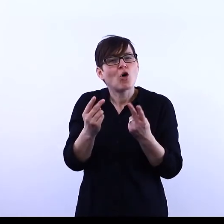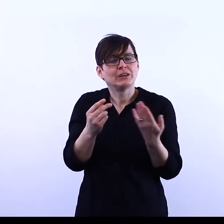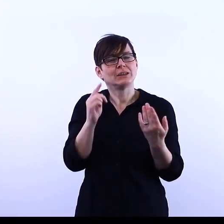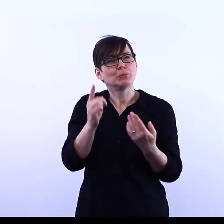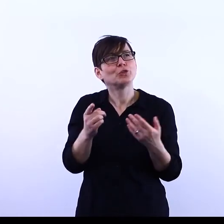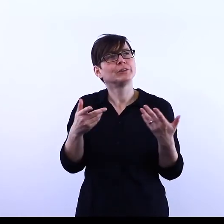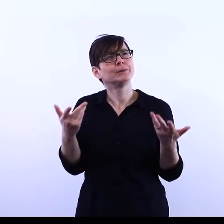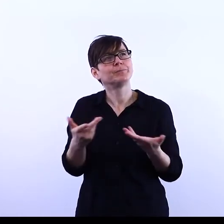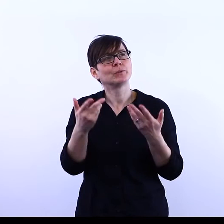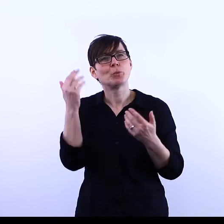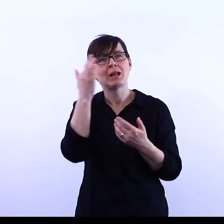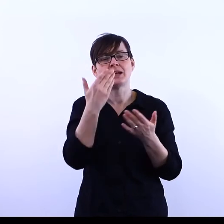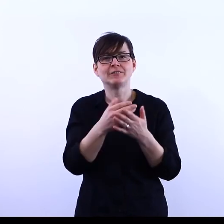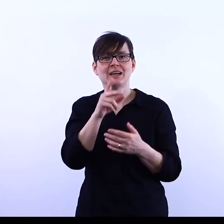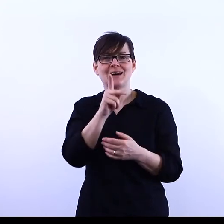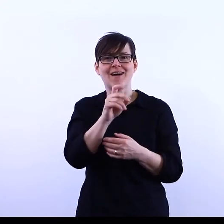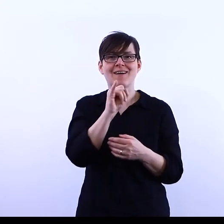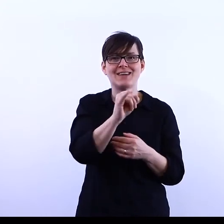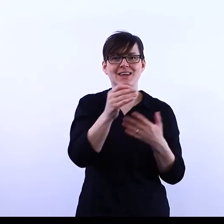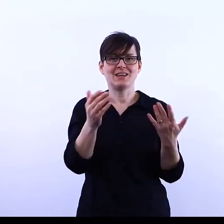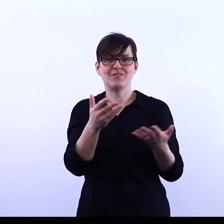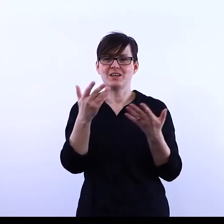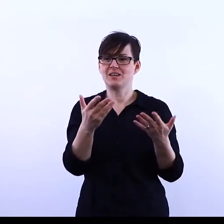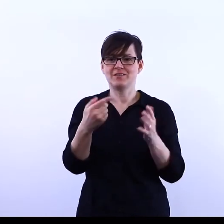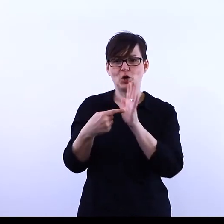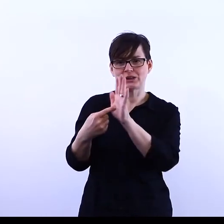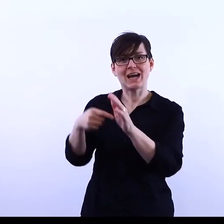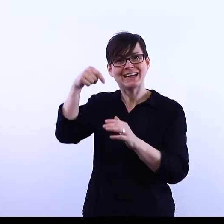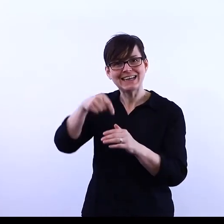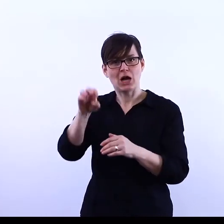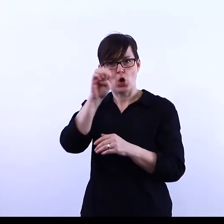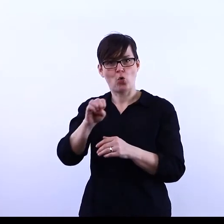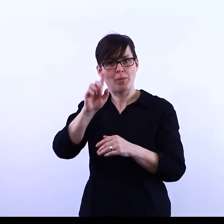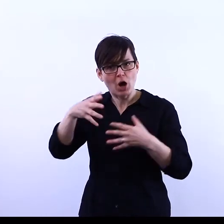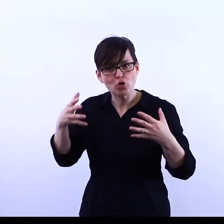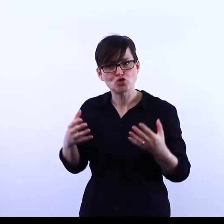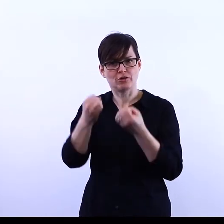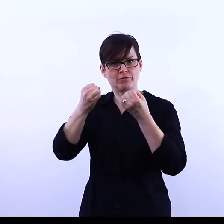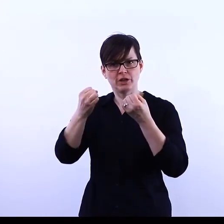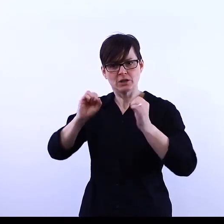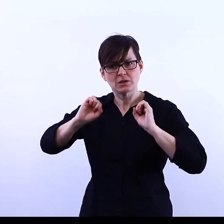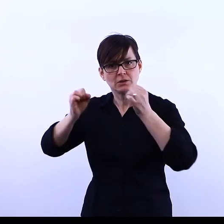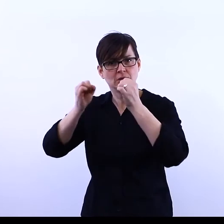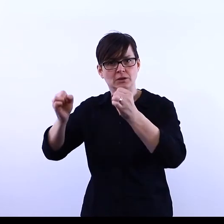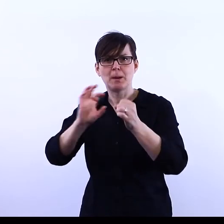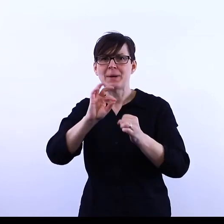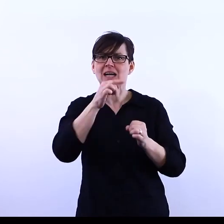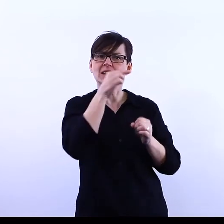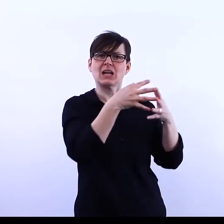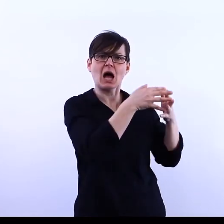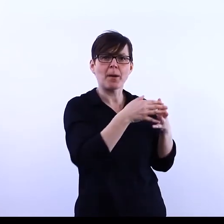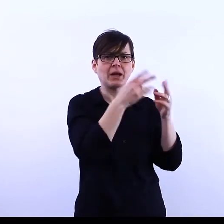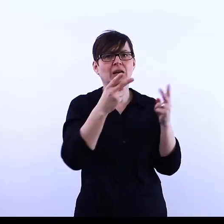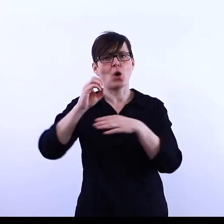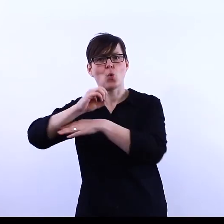künstliche Intelligenz made in Europe sein, dass wir das hier schaffen, besser schaffen als in den USA und in Asien, dass